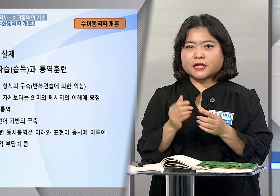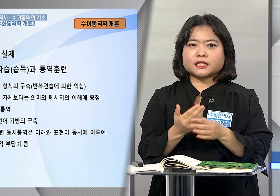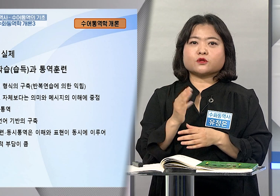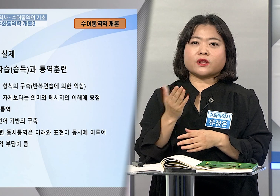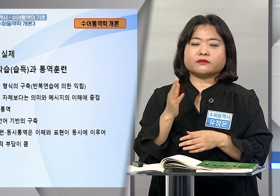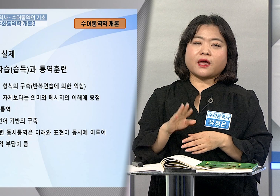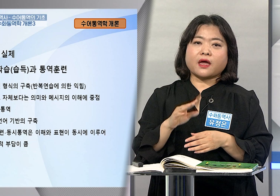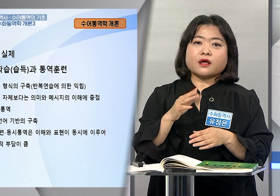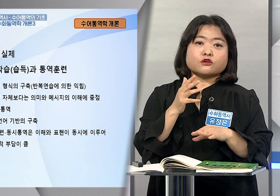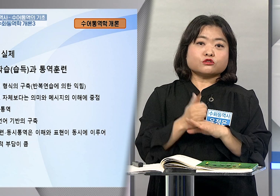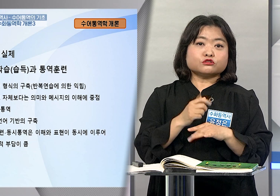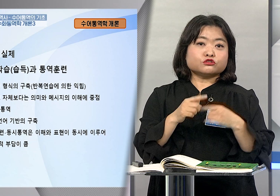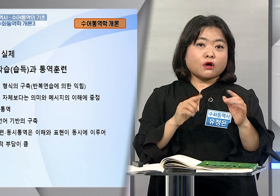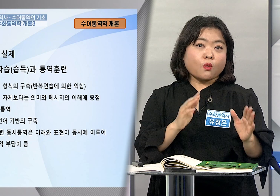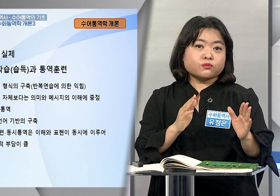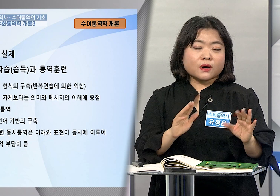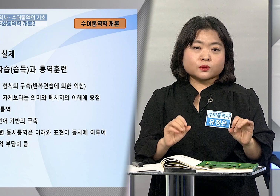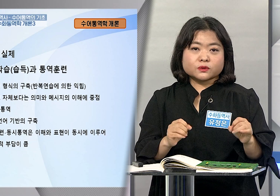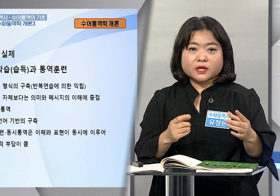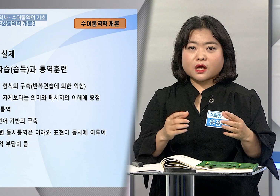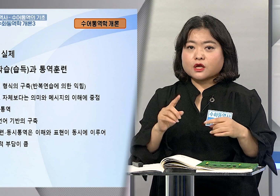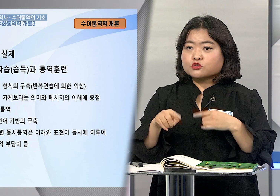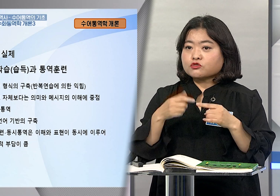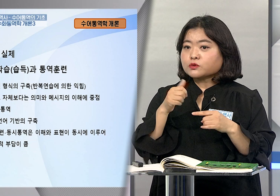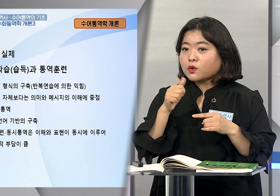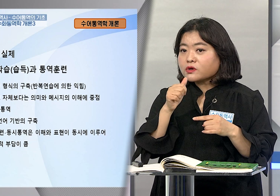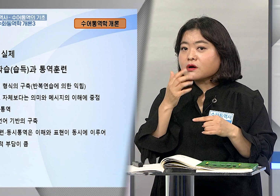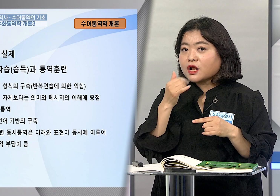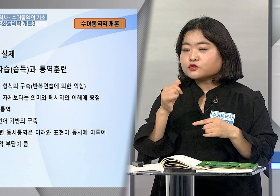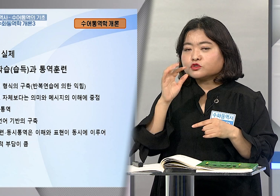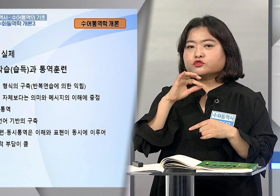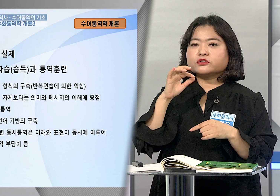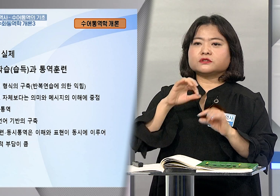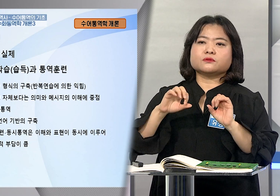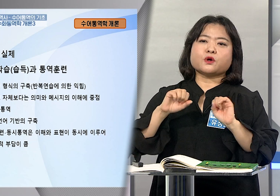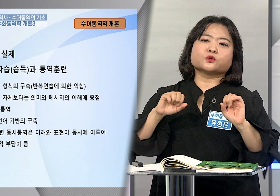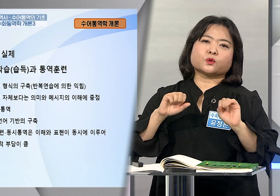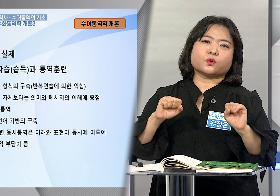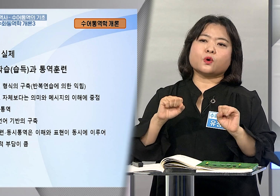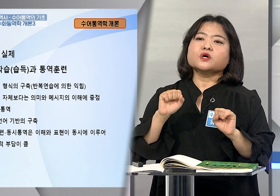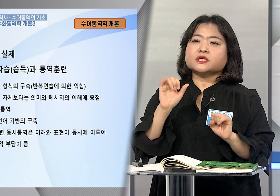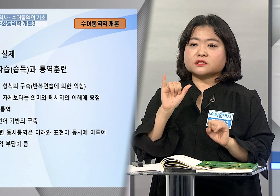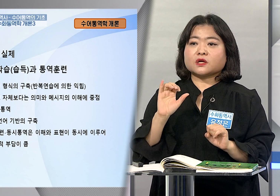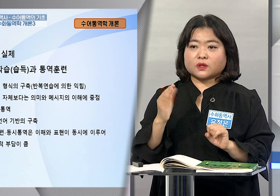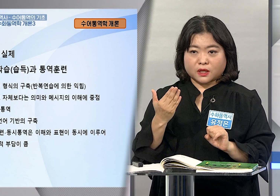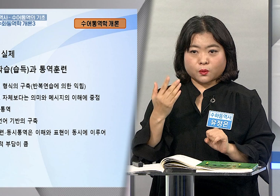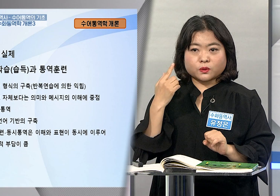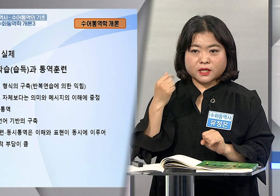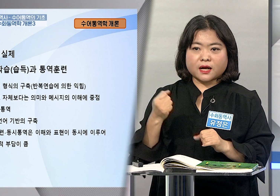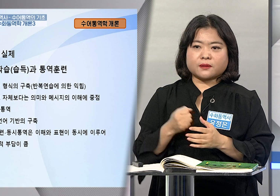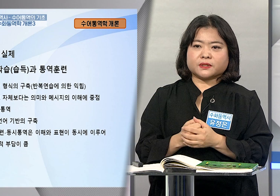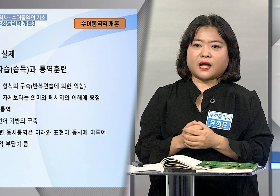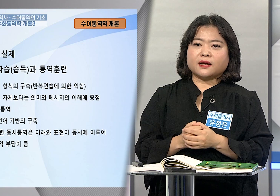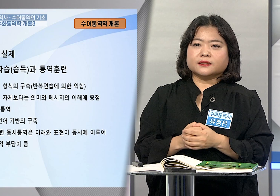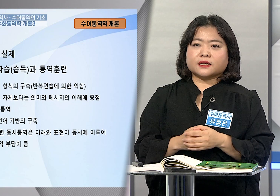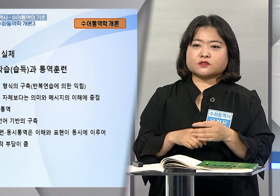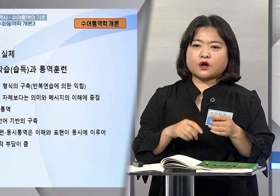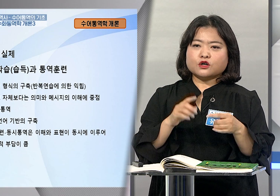생기게 되는데 결국은 수어 공부와 동시에 수어 통역을 할 수 있는 훈련들은 별도로 있어야 된다고 생각합니다. 그래서